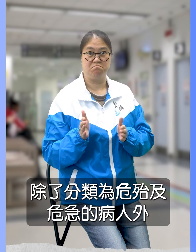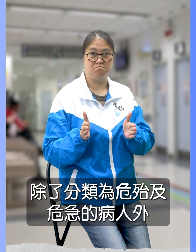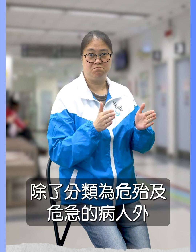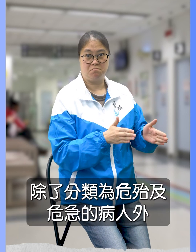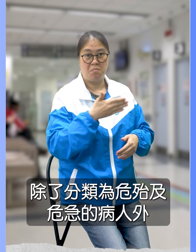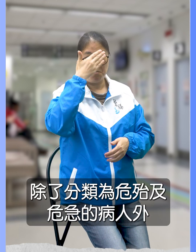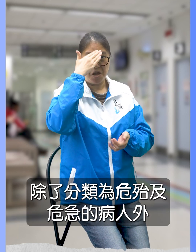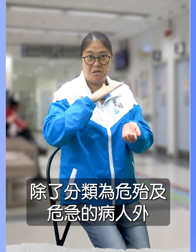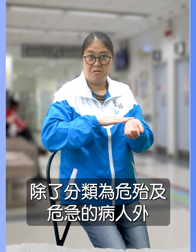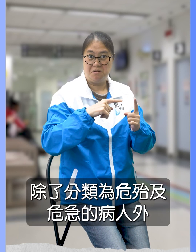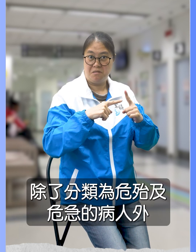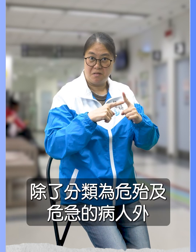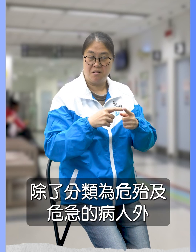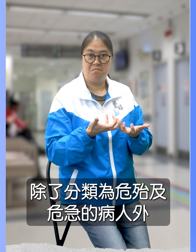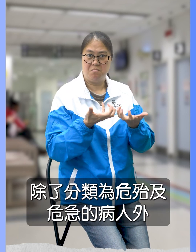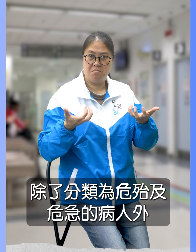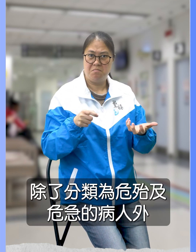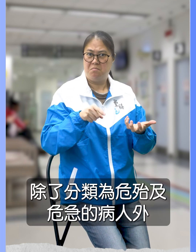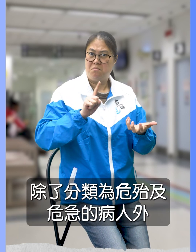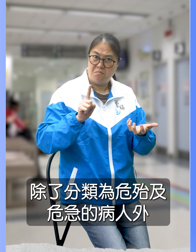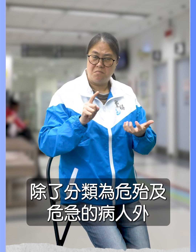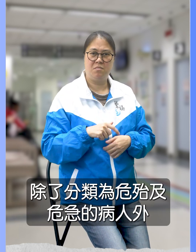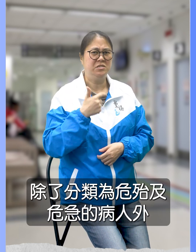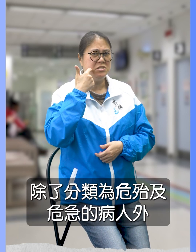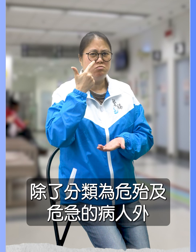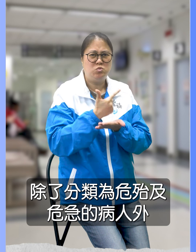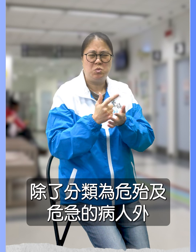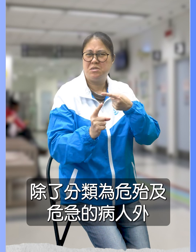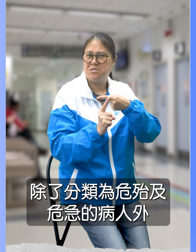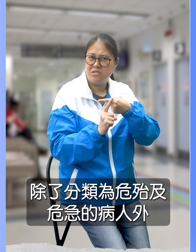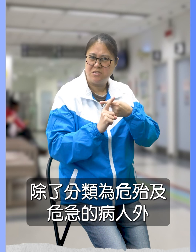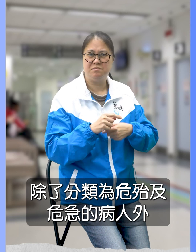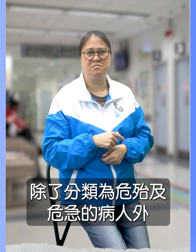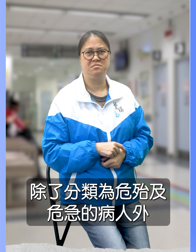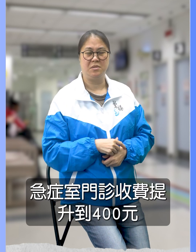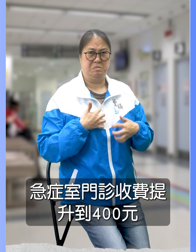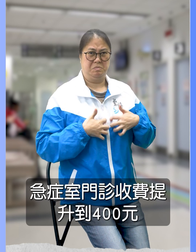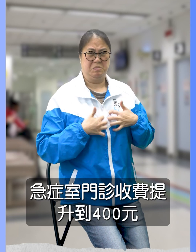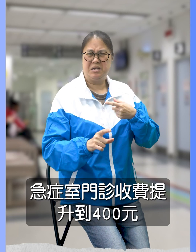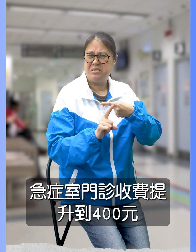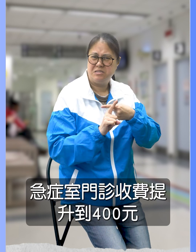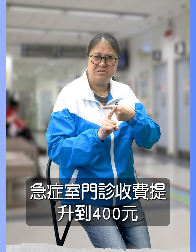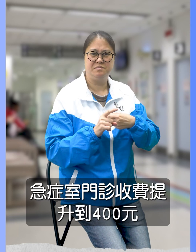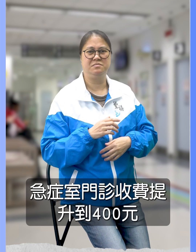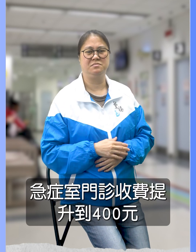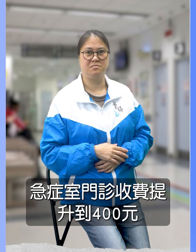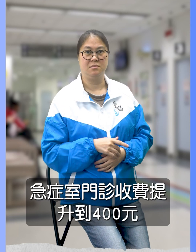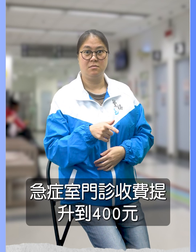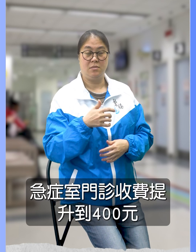除咗分類為危殆及危急嘅病人之外，急症室門診收費提升